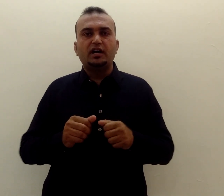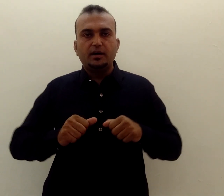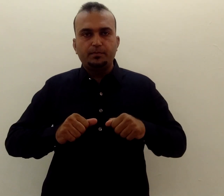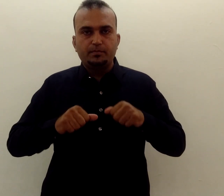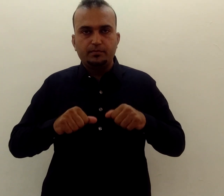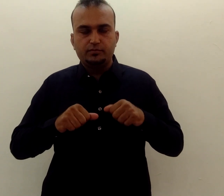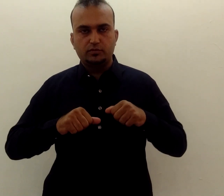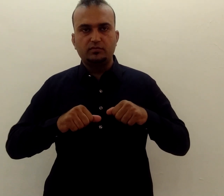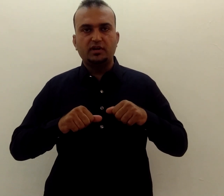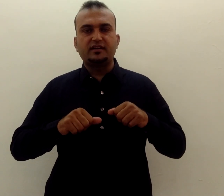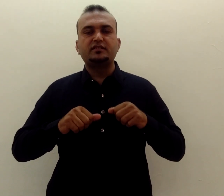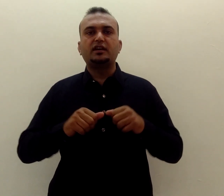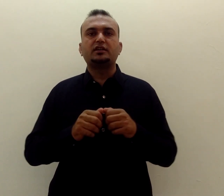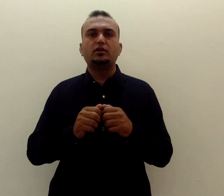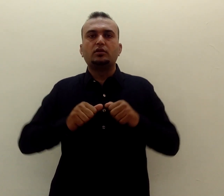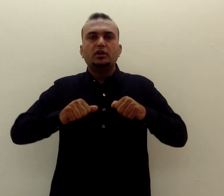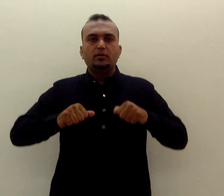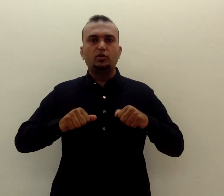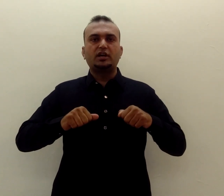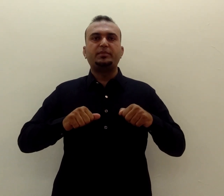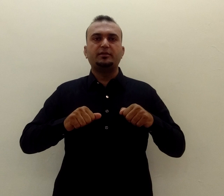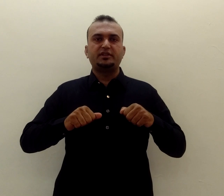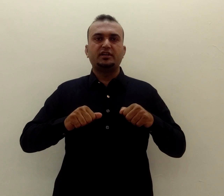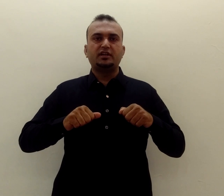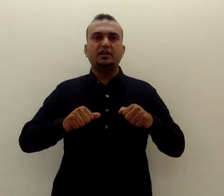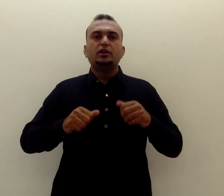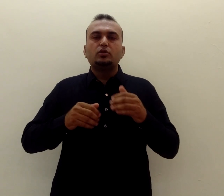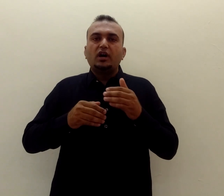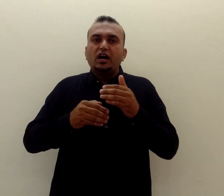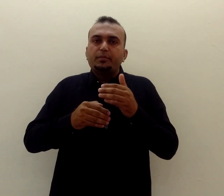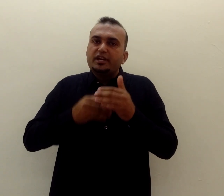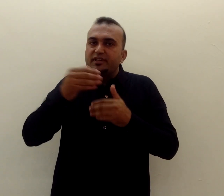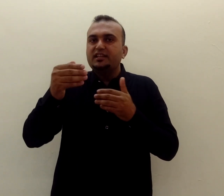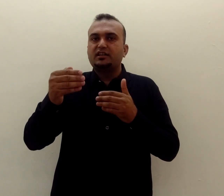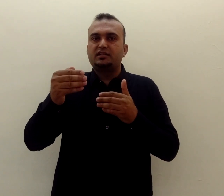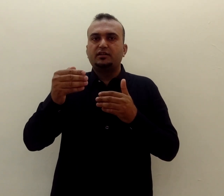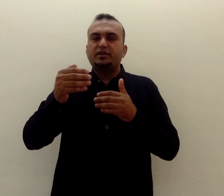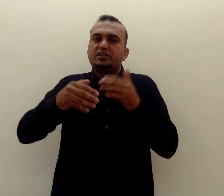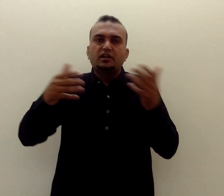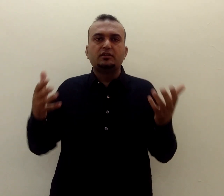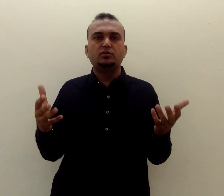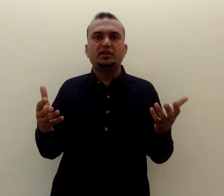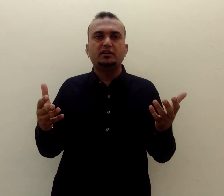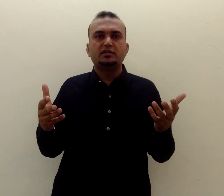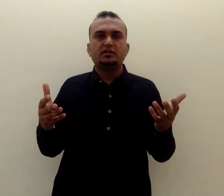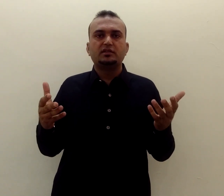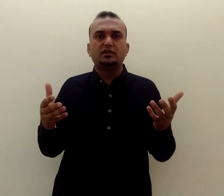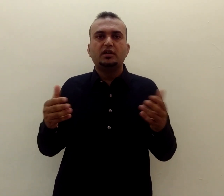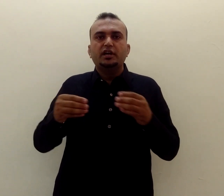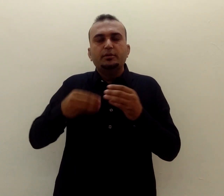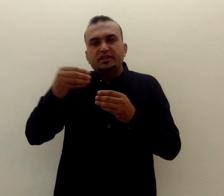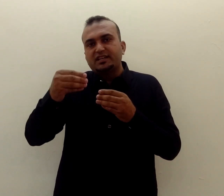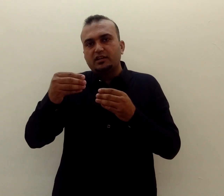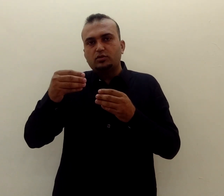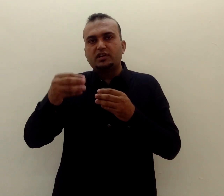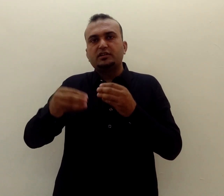आप अक्सर आज का लोग मोटापे से परेशान हैं, तो आप हिम्मत नहीं करते, परेशान ज़रूर हैं, हिम्मत करें थोड़ा सा,